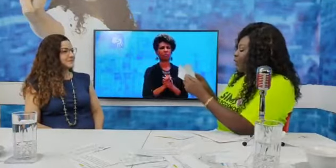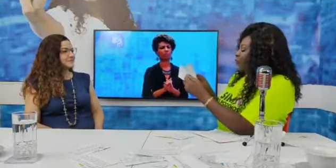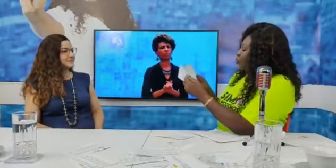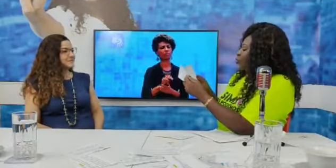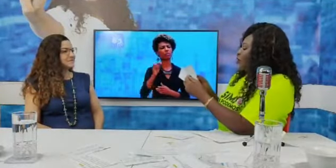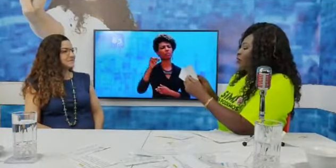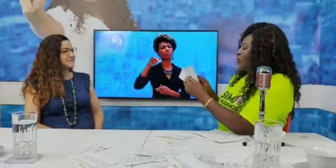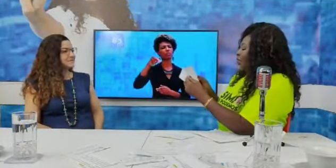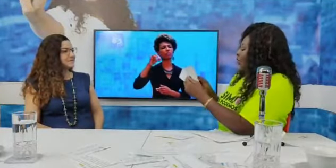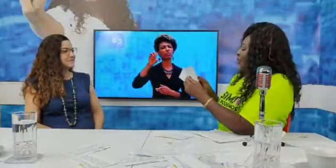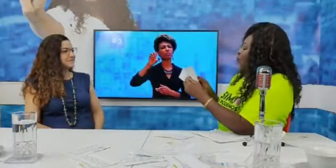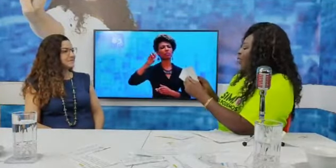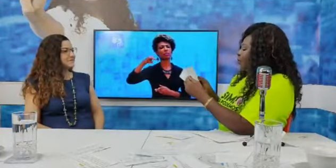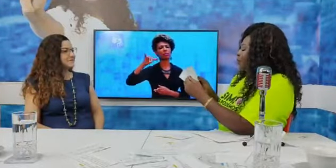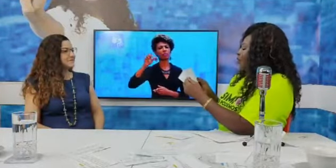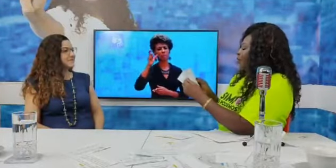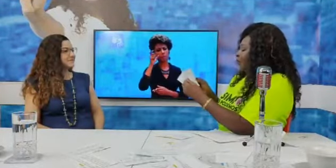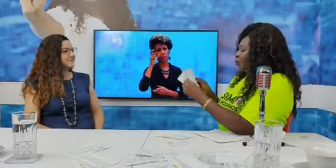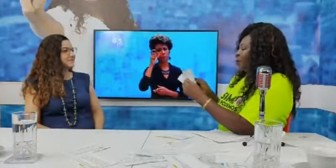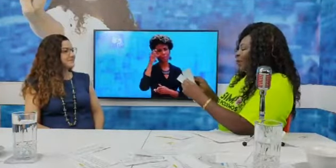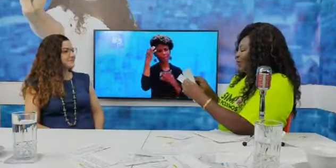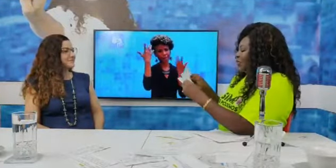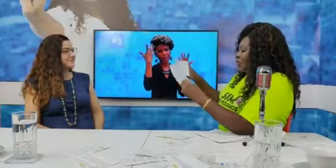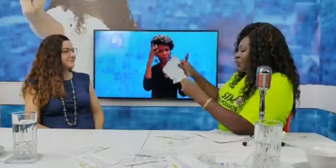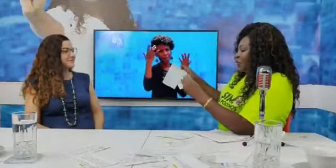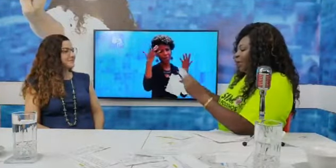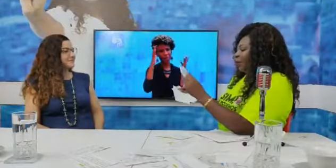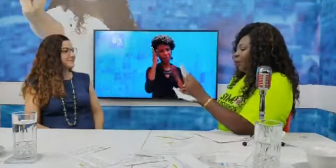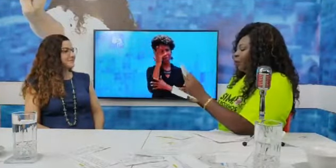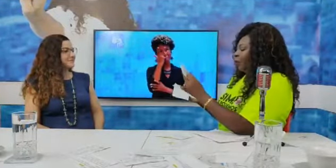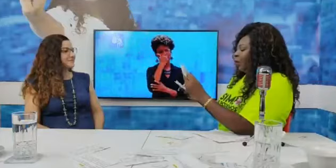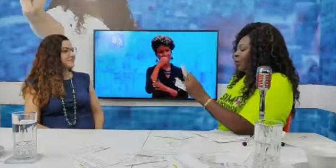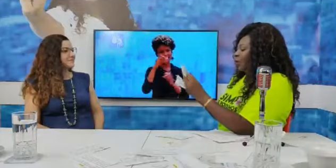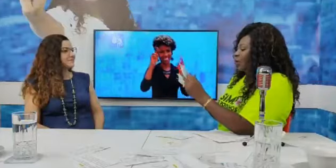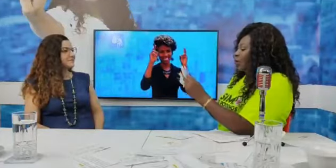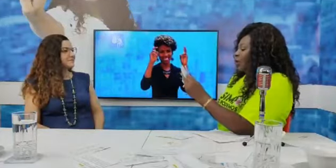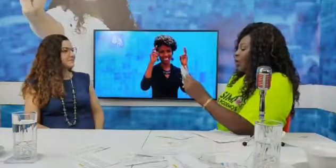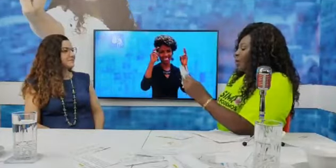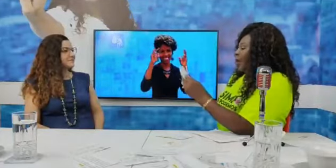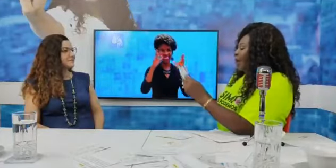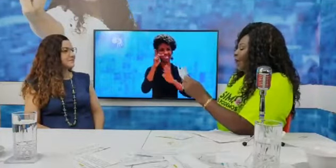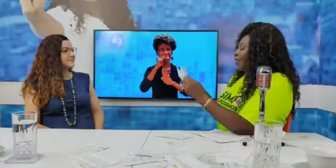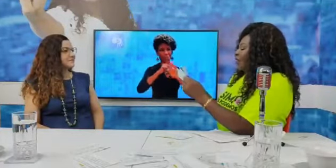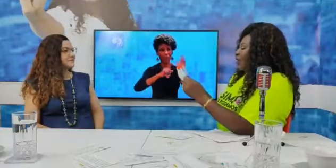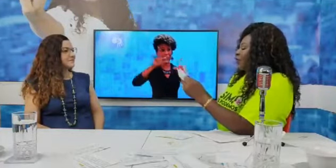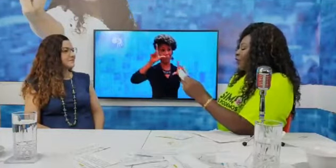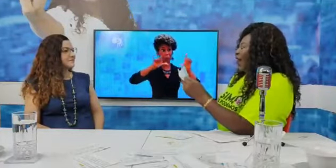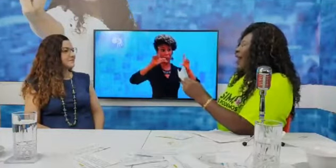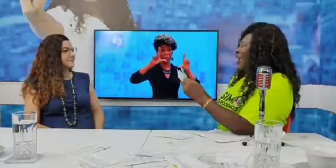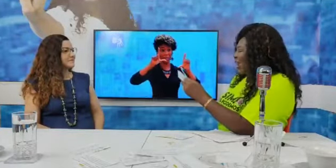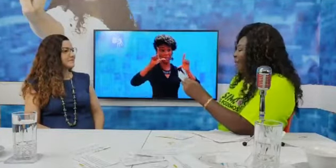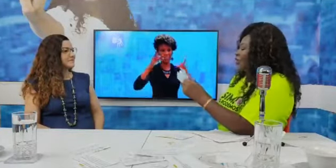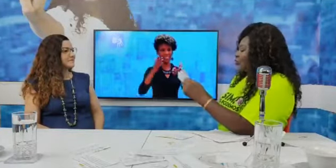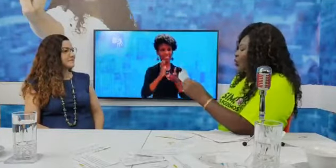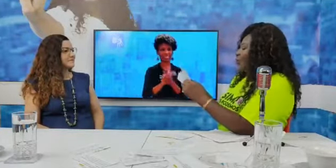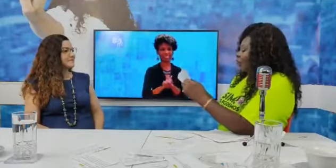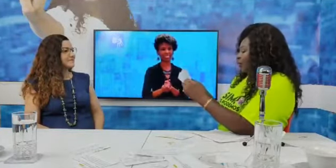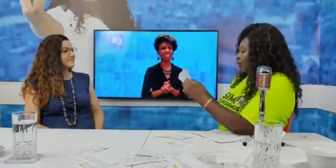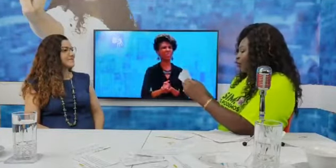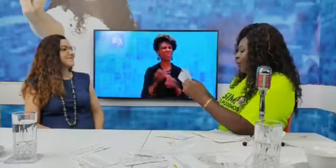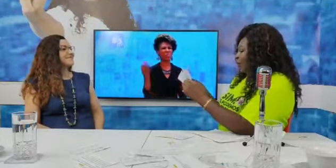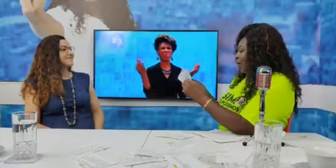Noemi Araújo, muito interessante. Parabéns, vereadora, pelo belíssimo tema, pelo programa. Parabéns, vereadora. Arrebentou